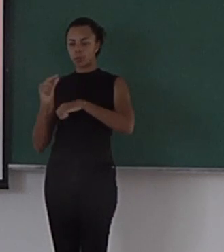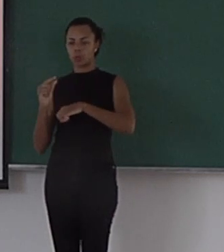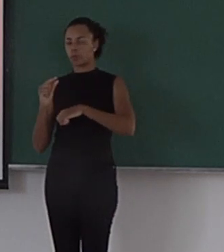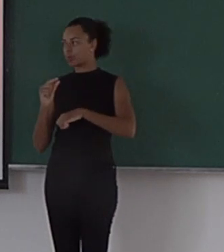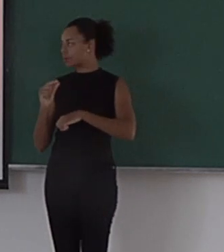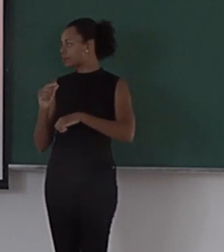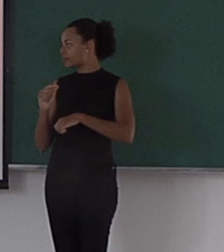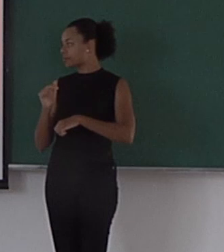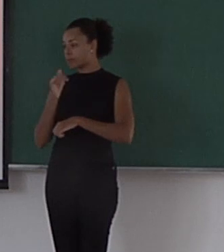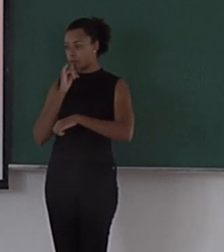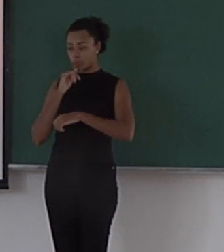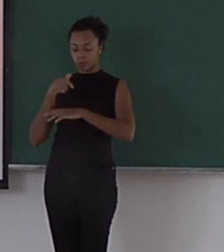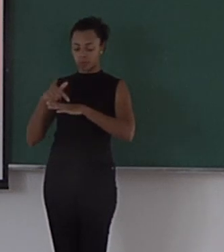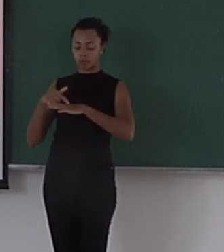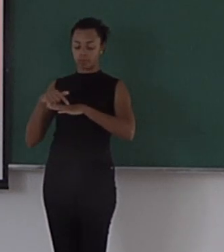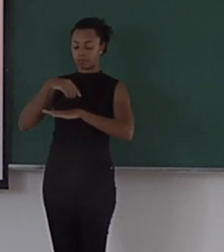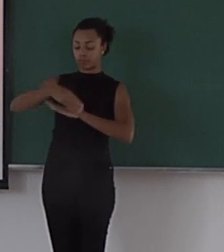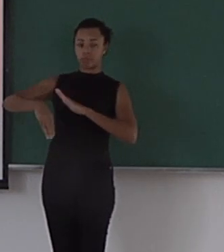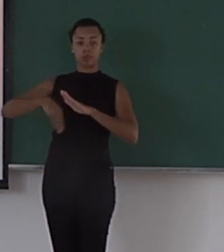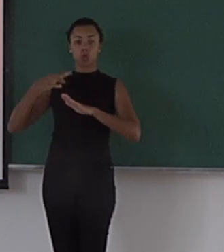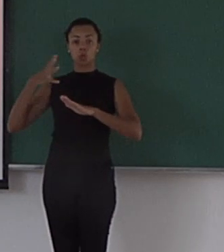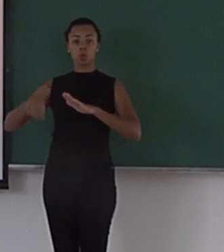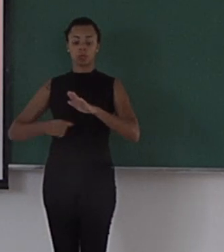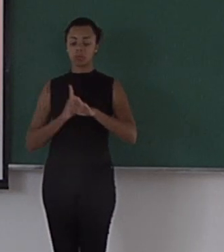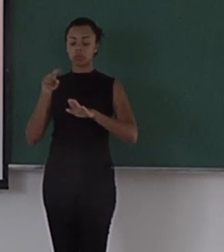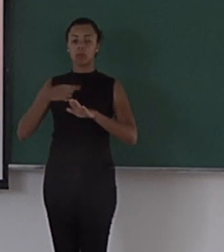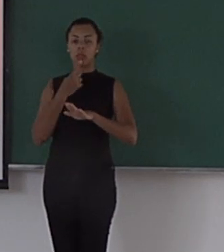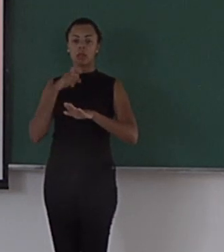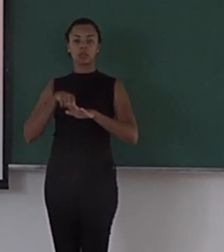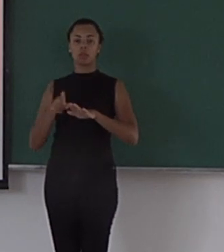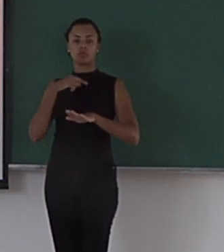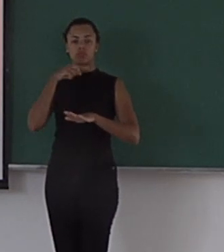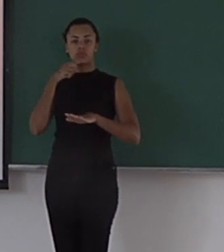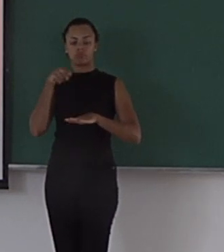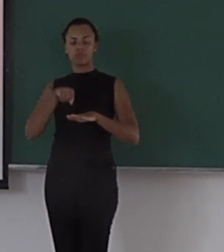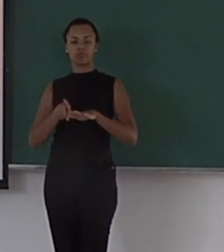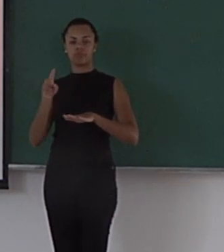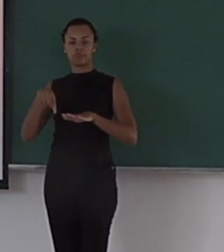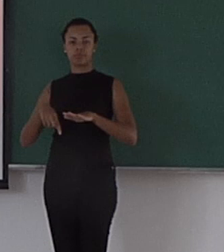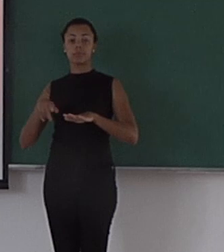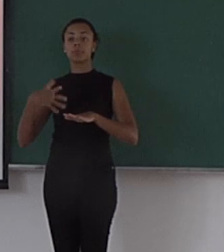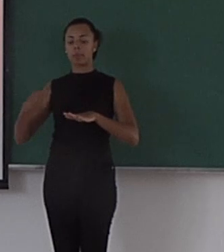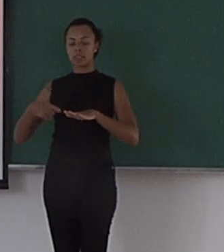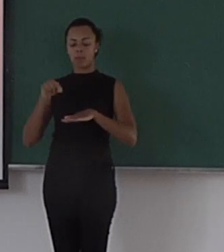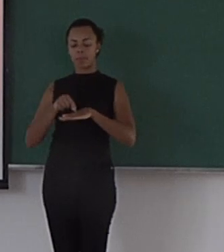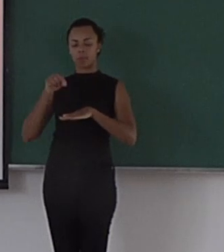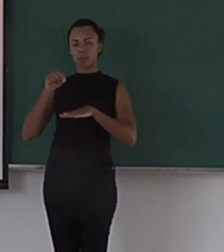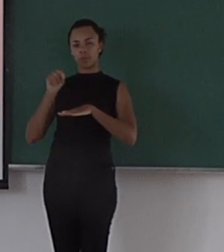queima 360 graus um membro, o sangue não perfunde lá para as extremidades. Então, eu preciso